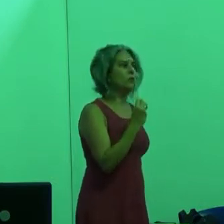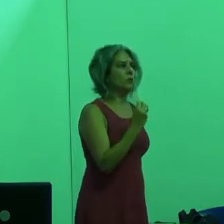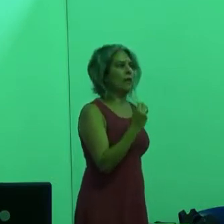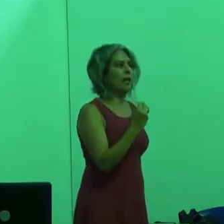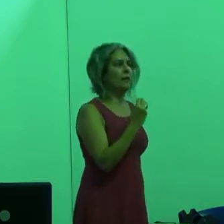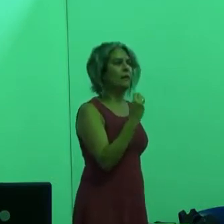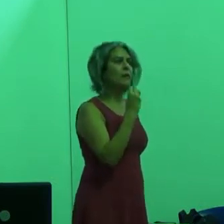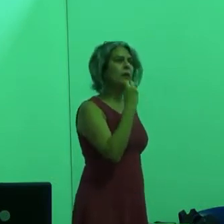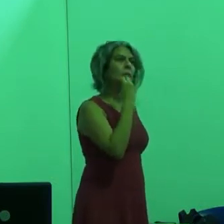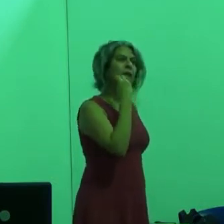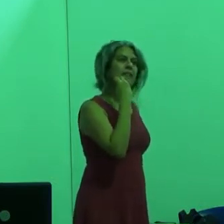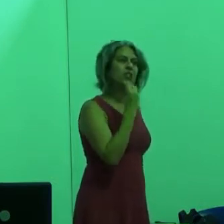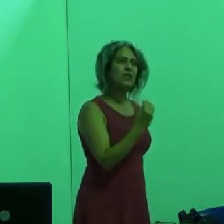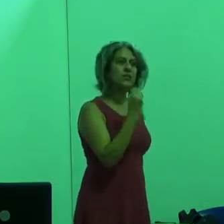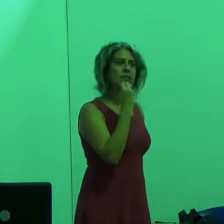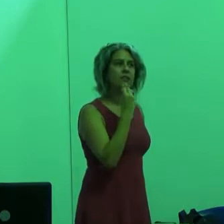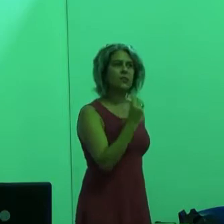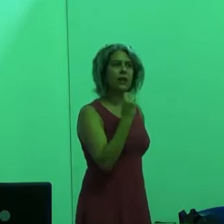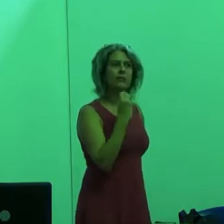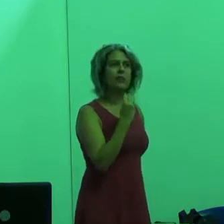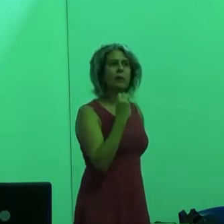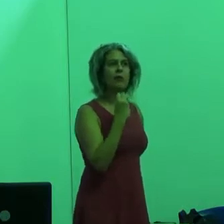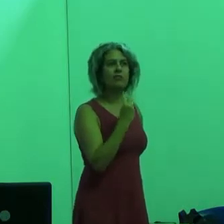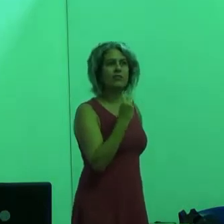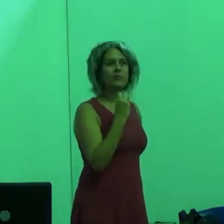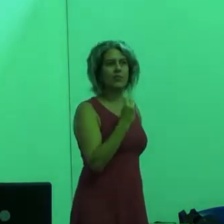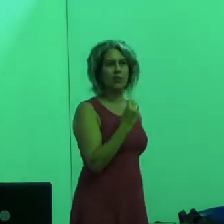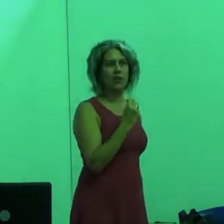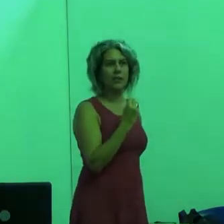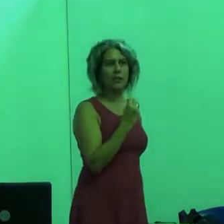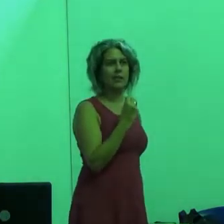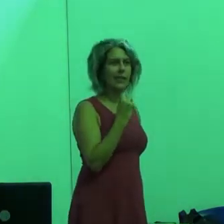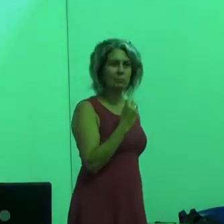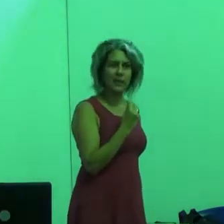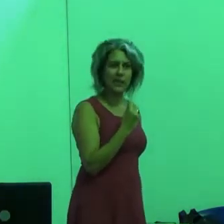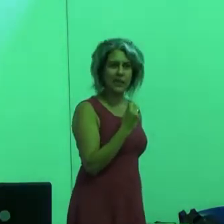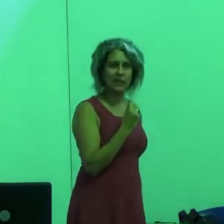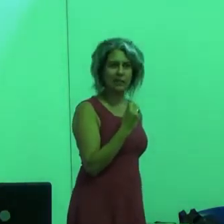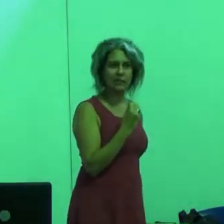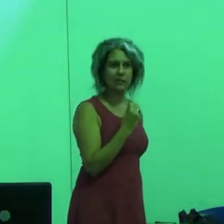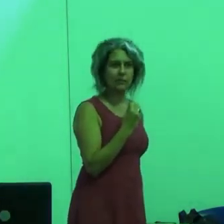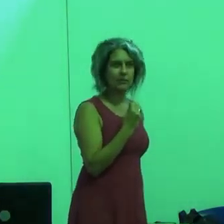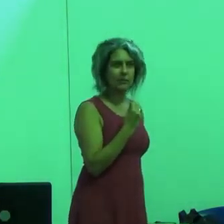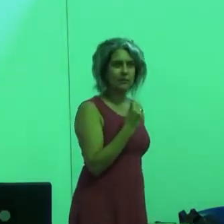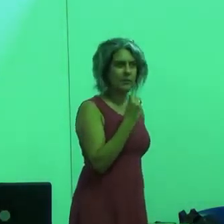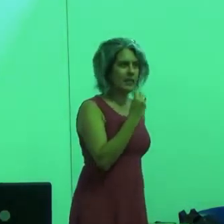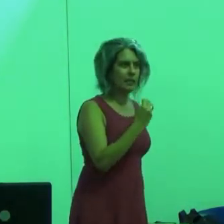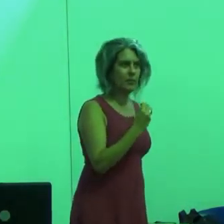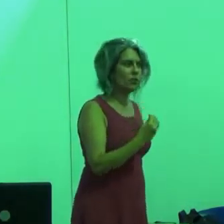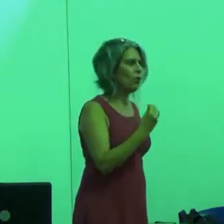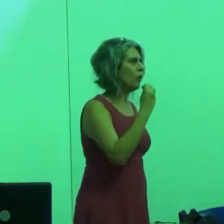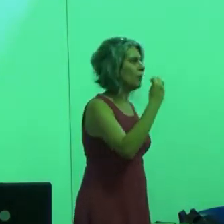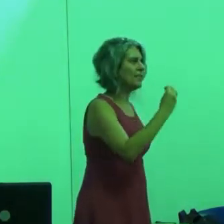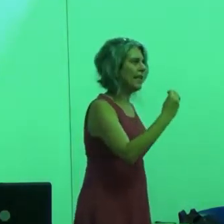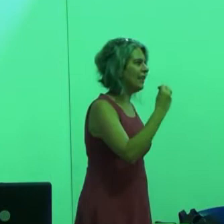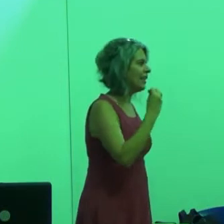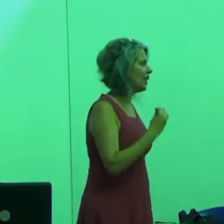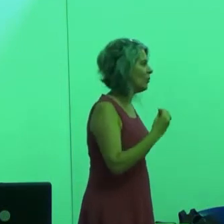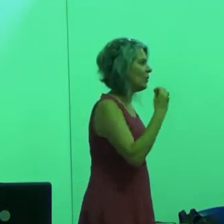lá. Porque esse gesto inscricional tem uma condição histórica que é empírica. Uma certa pessoa, numa certa língua, numa